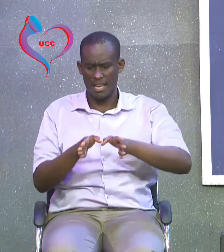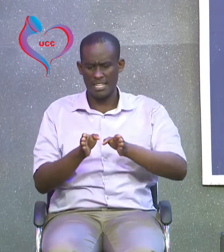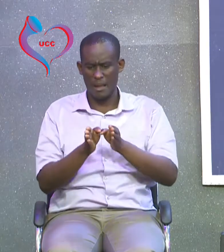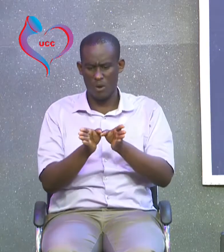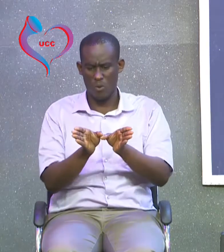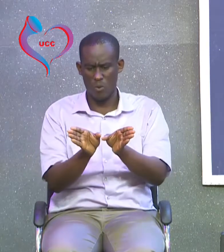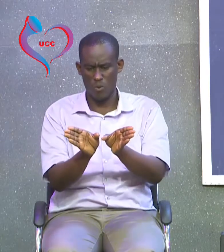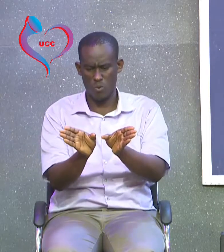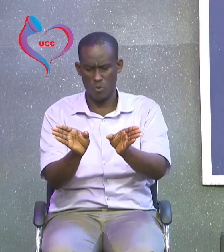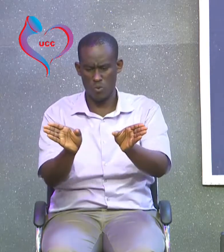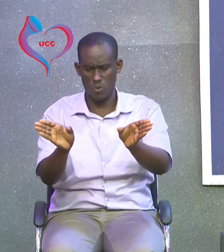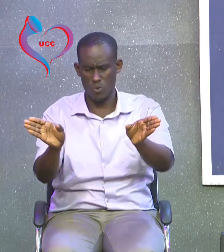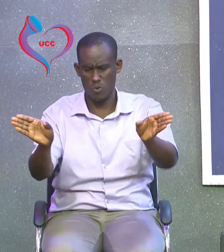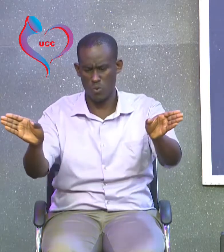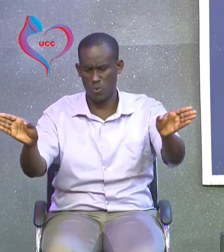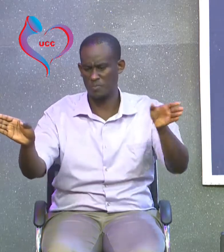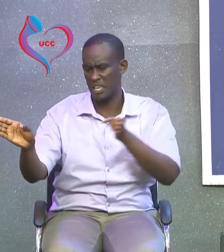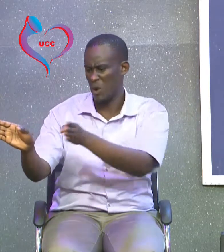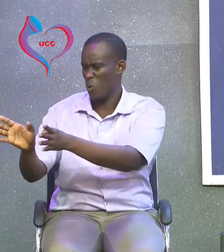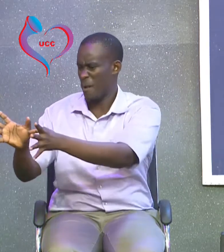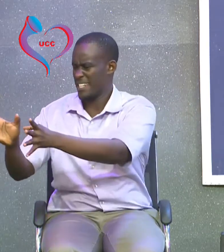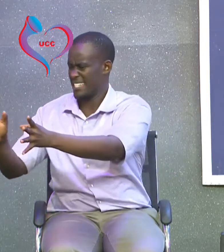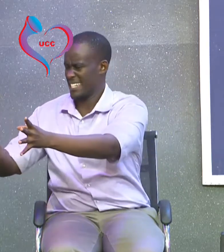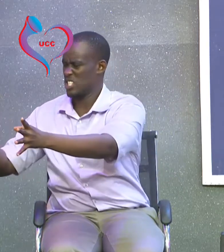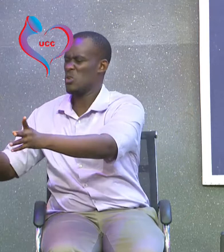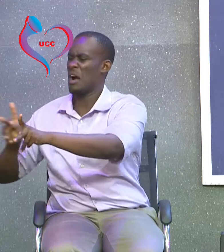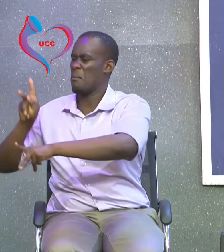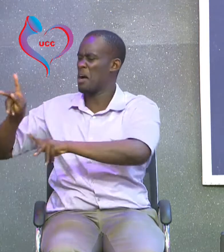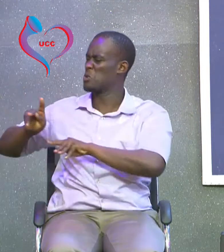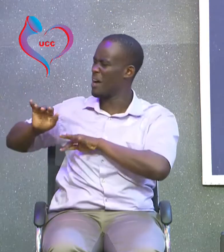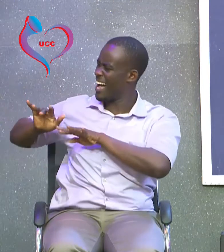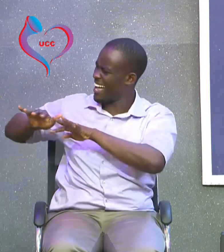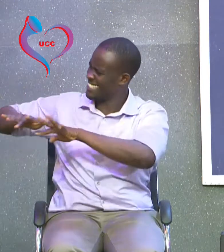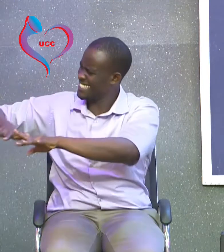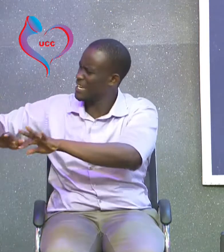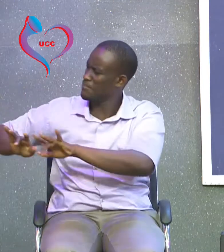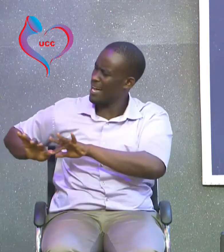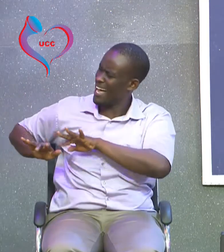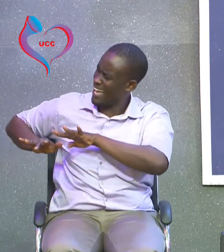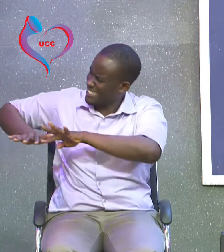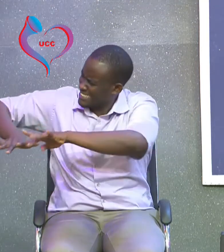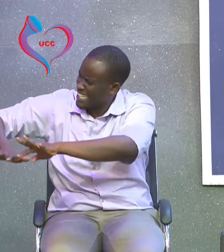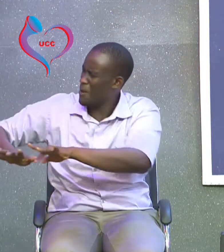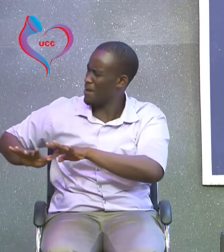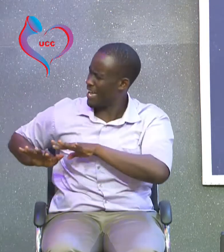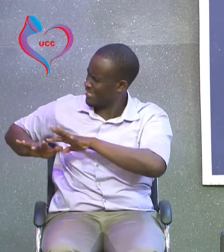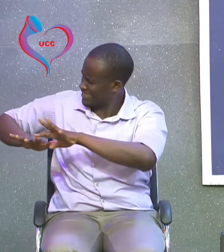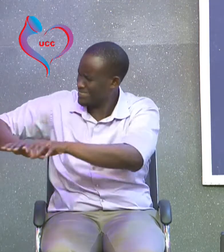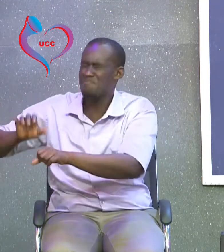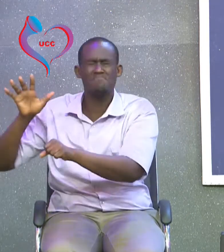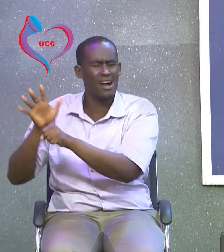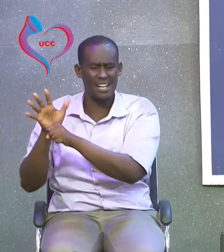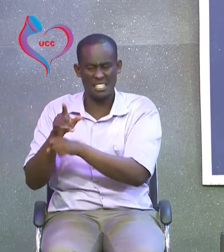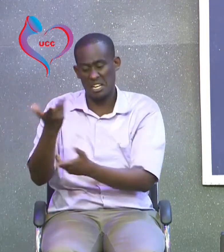eddene ennyo omwagenda abantu abangi eyo munnange ng'ogenda n'ebintu ne